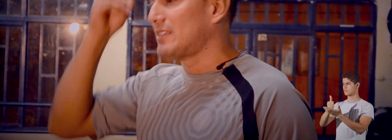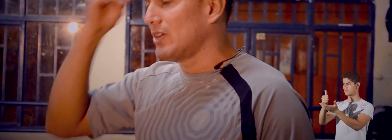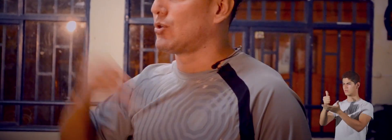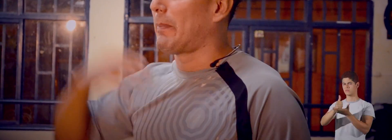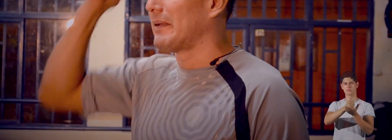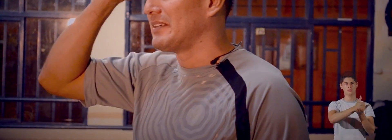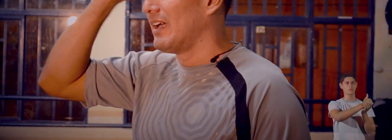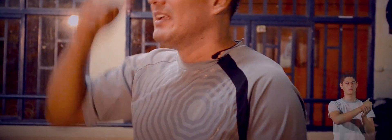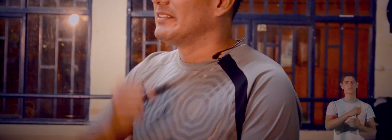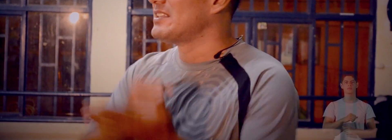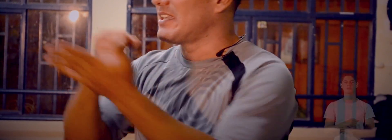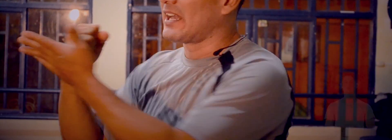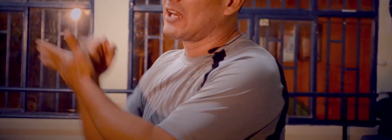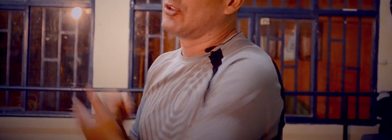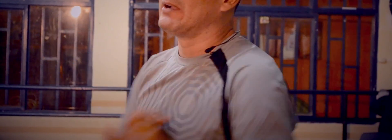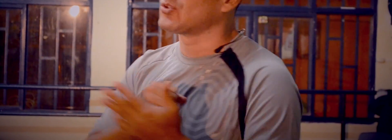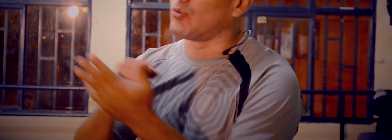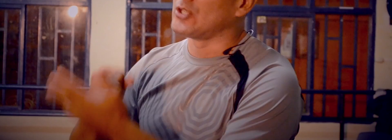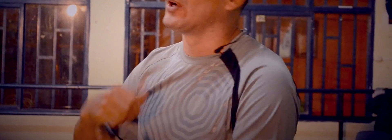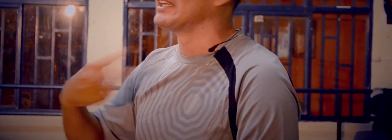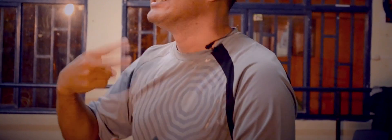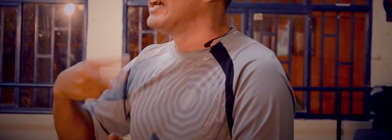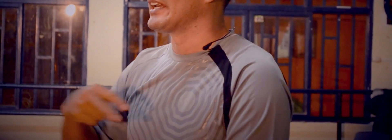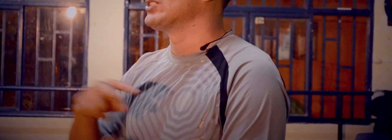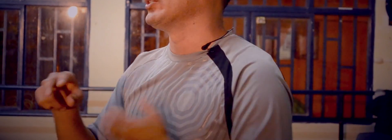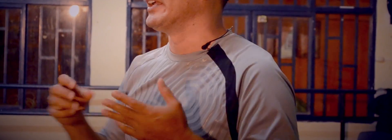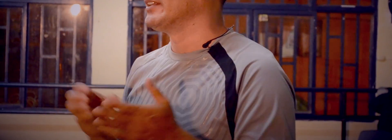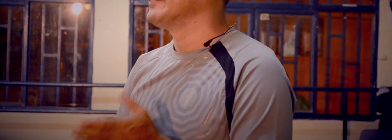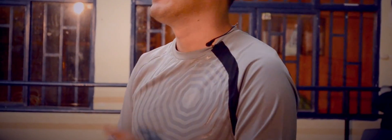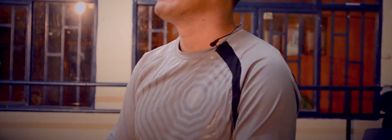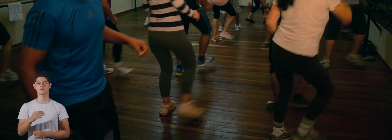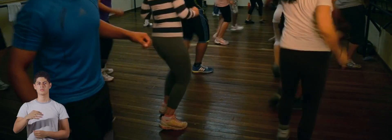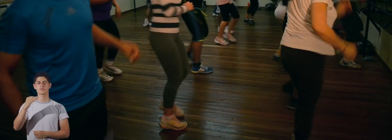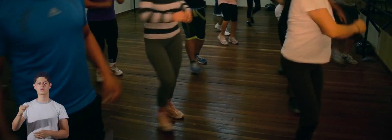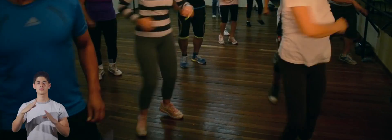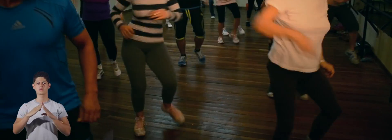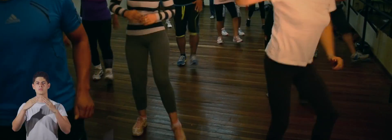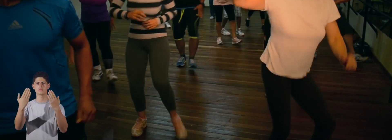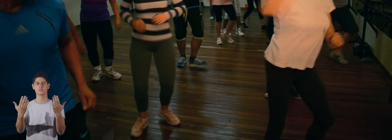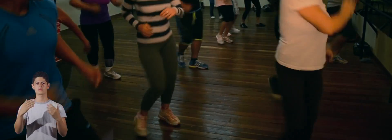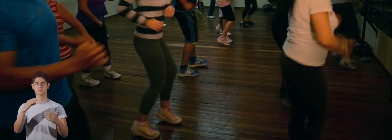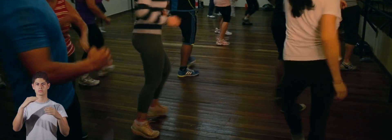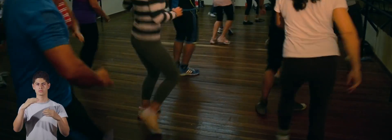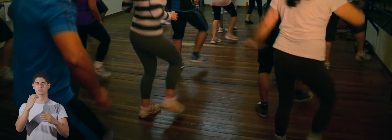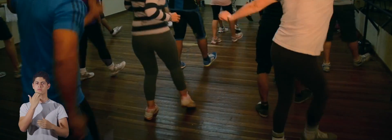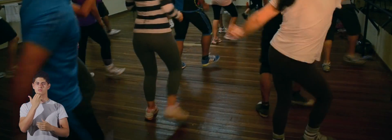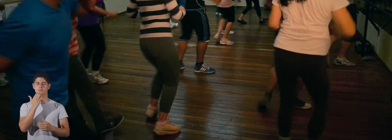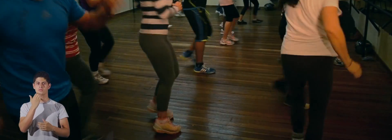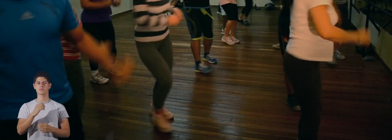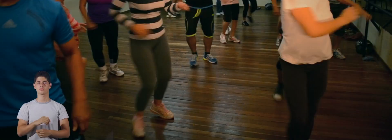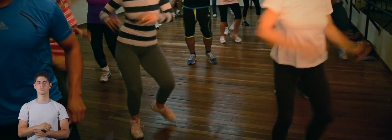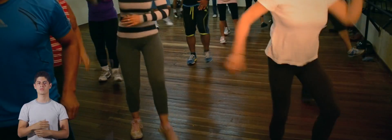de aprendizaje y su capacidad de enseñarle a los demás o ayudarles al resto de gente. Julio ha sido pues como